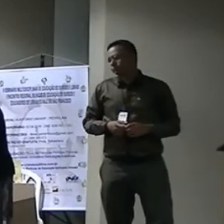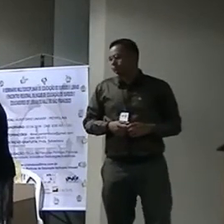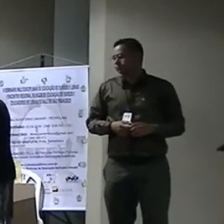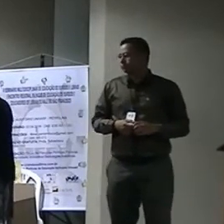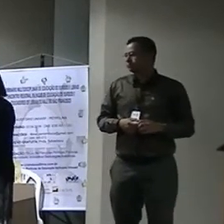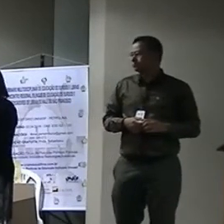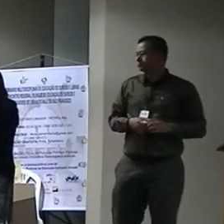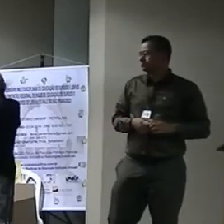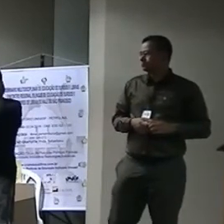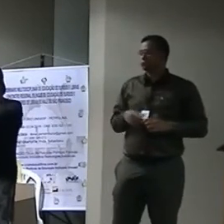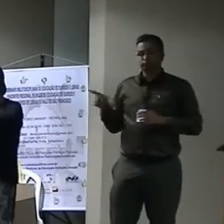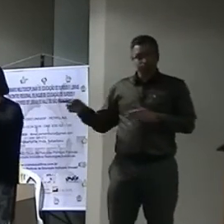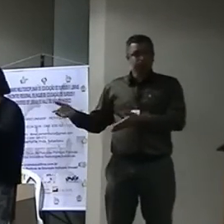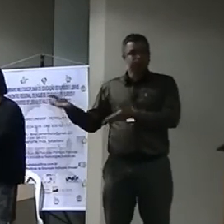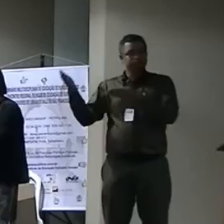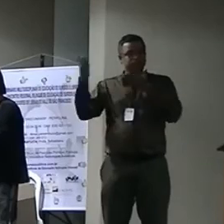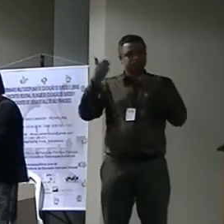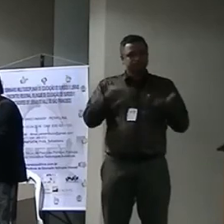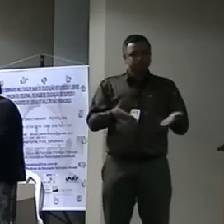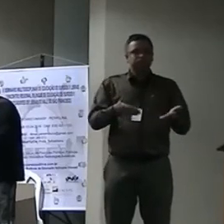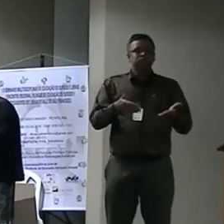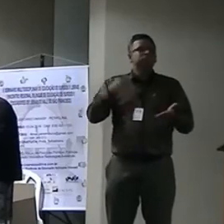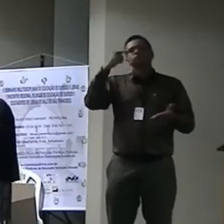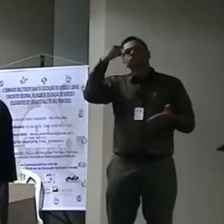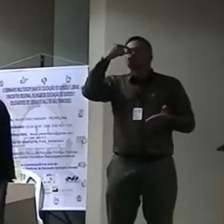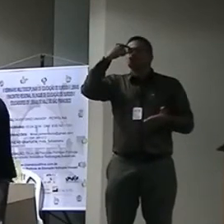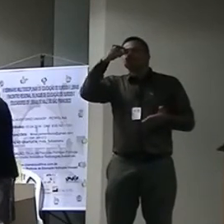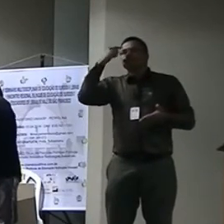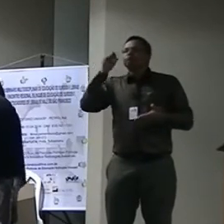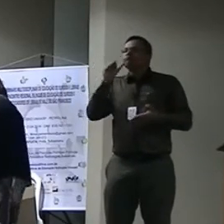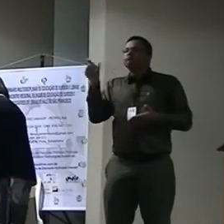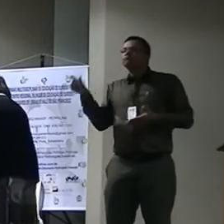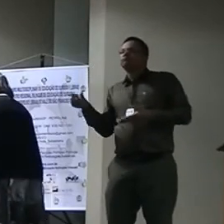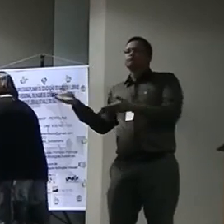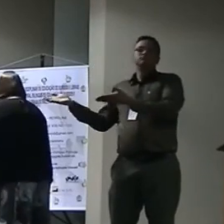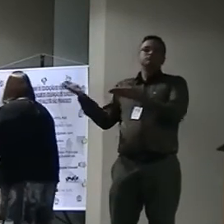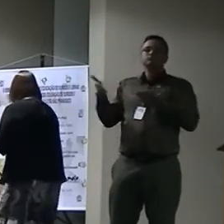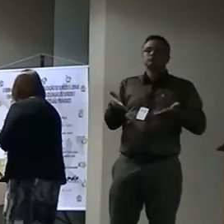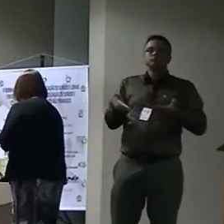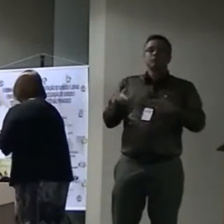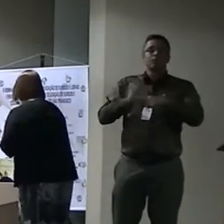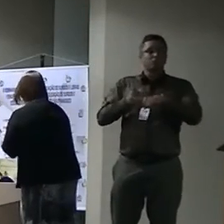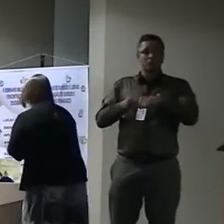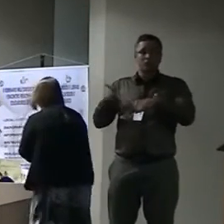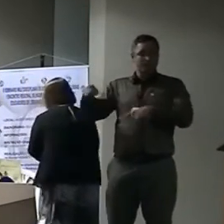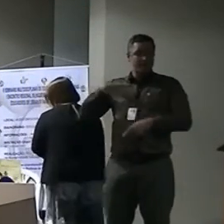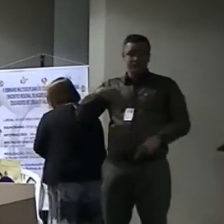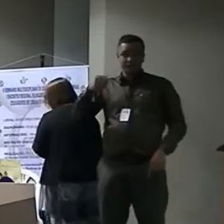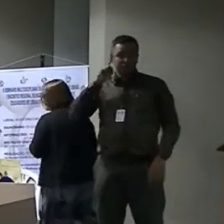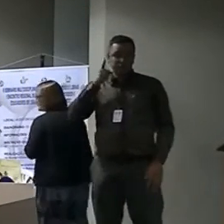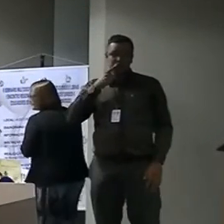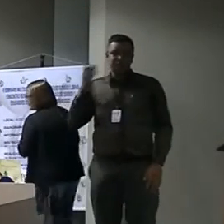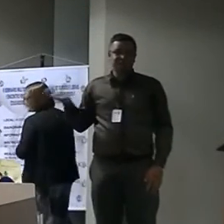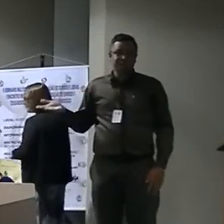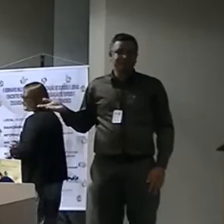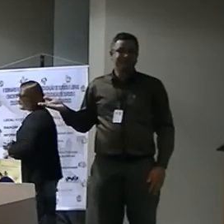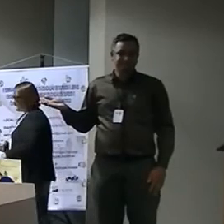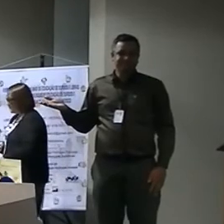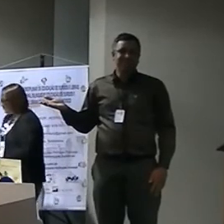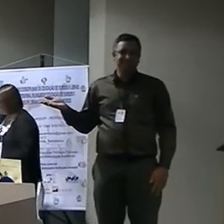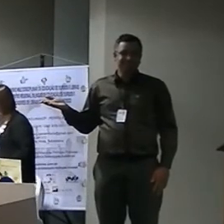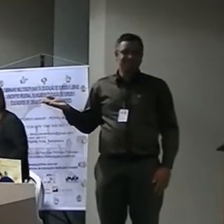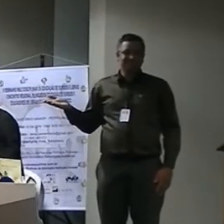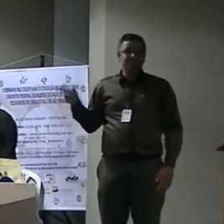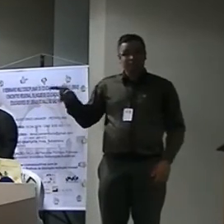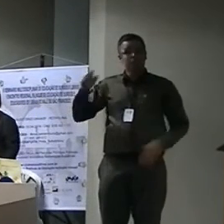o convite de Paula Grave foi feito pensando justamente na condição de mãe de surdo e